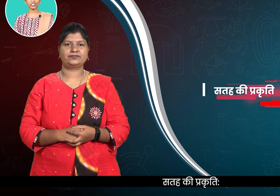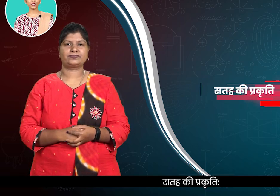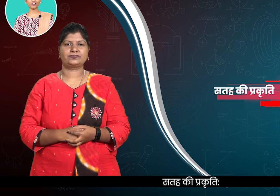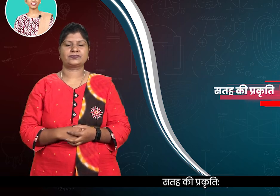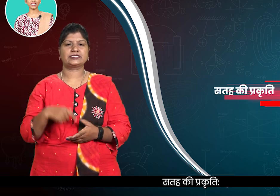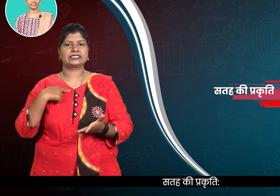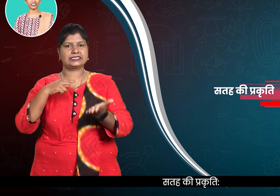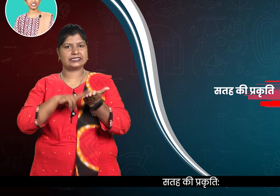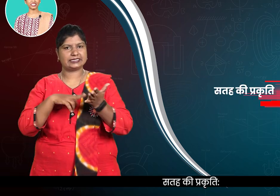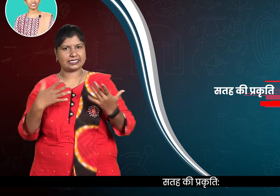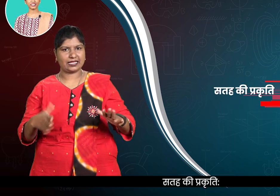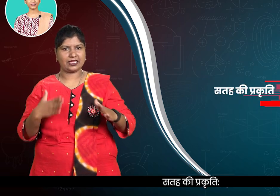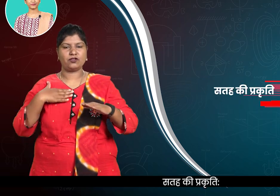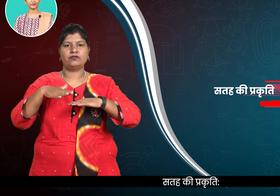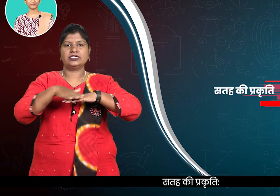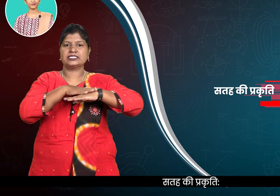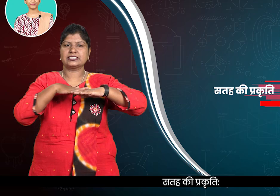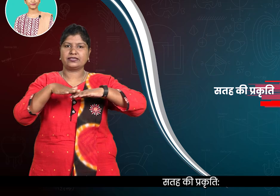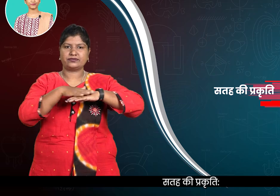सतव की प्रकृति